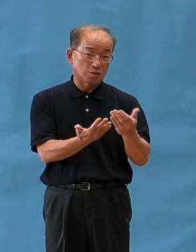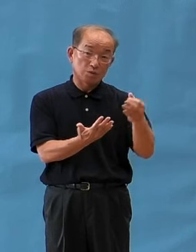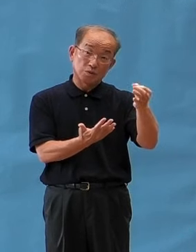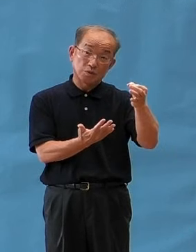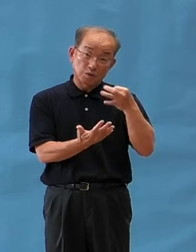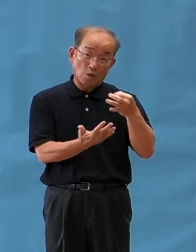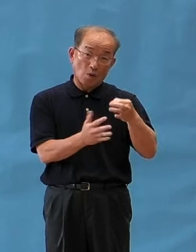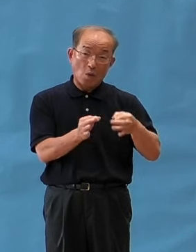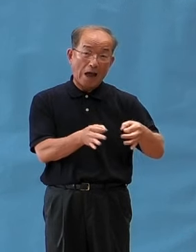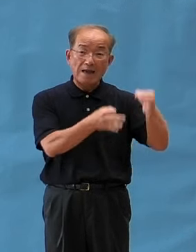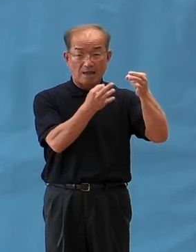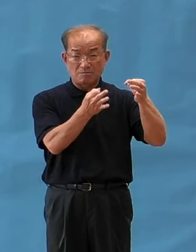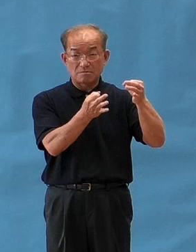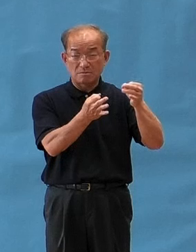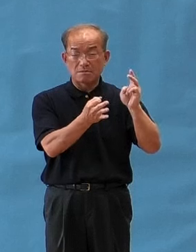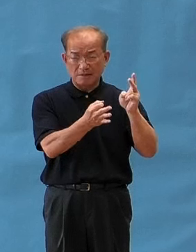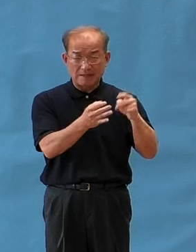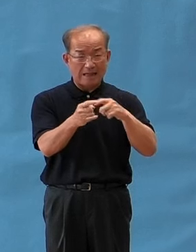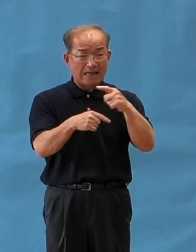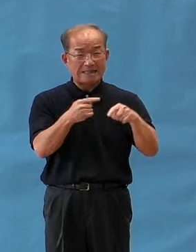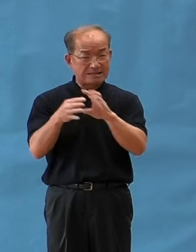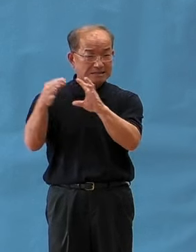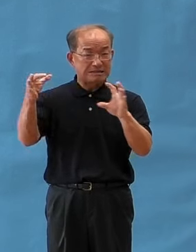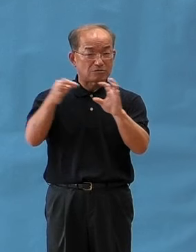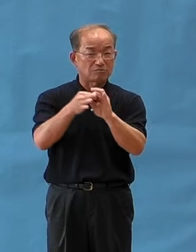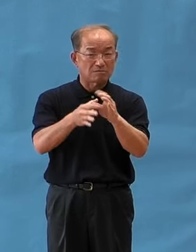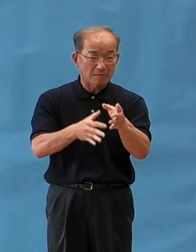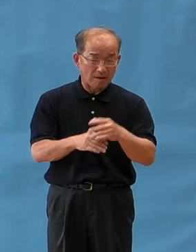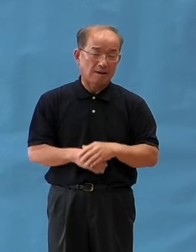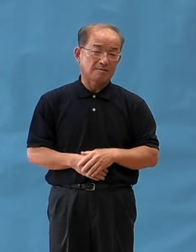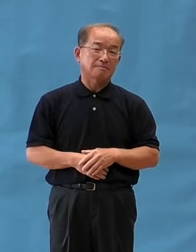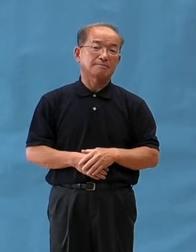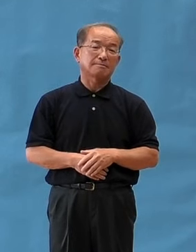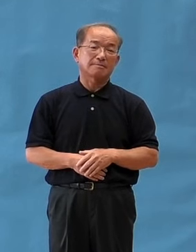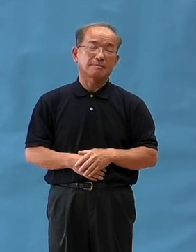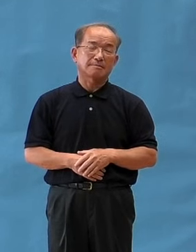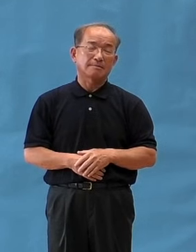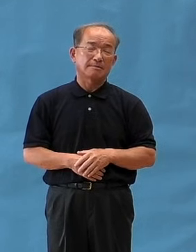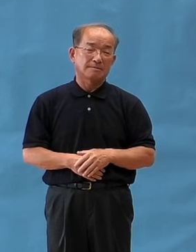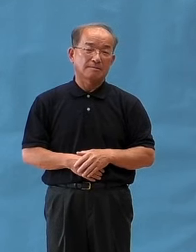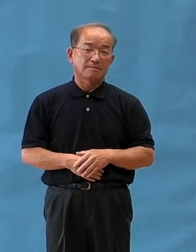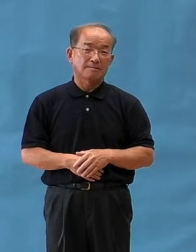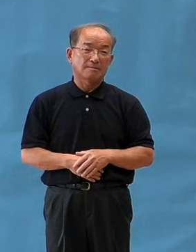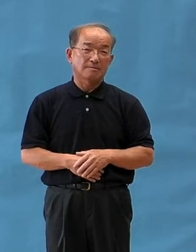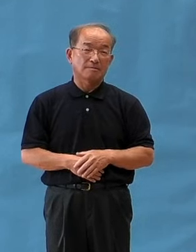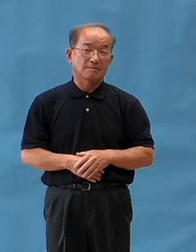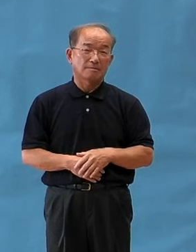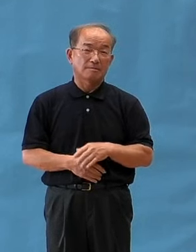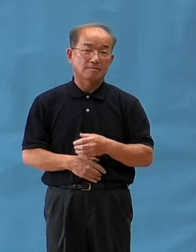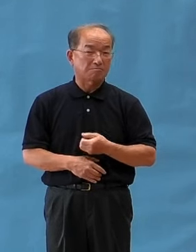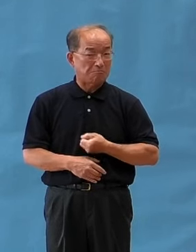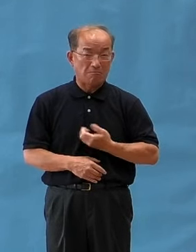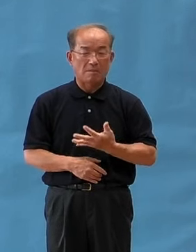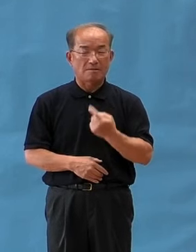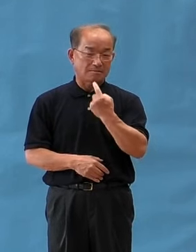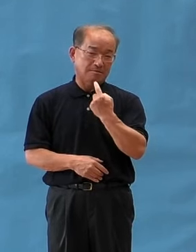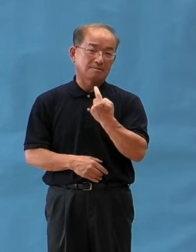利を、ね、その冷やがすようなことを考えるのかって全くわからない。